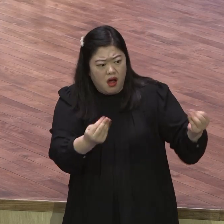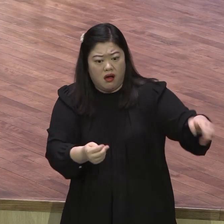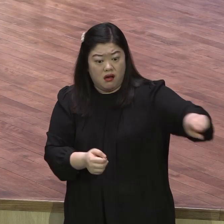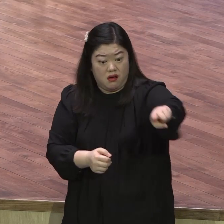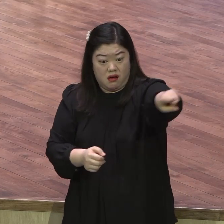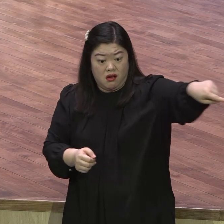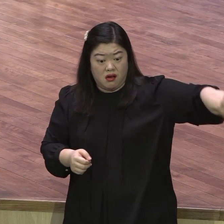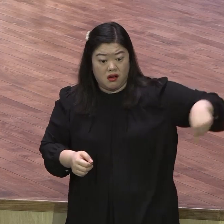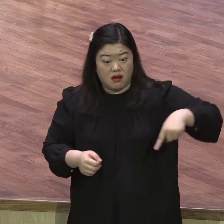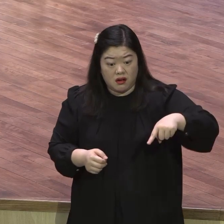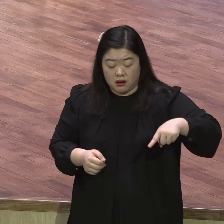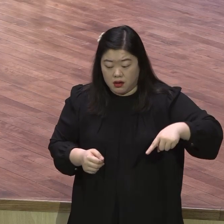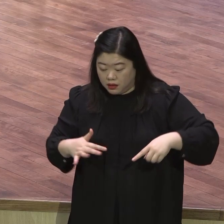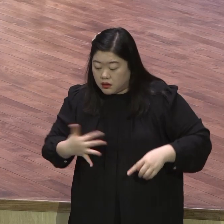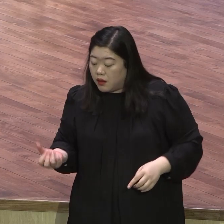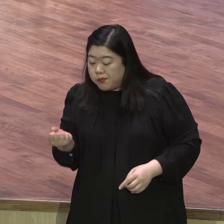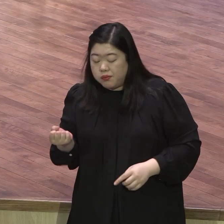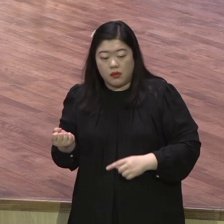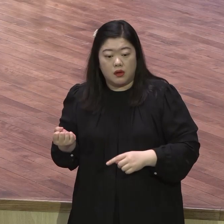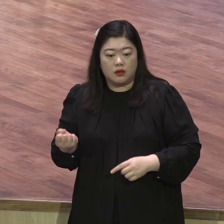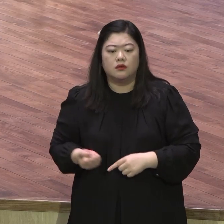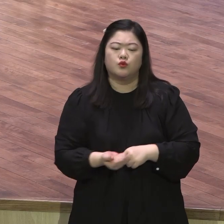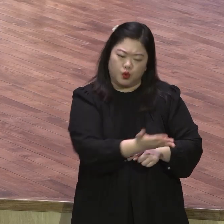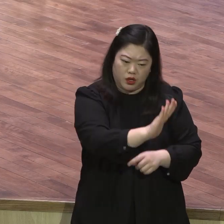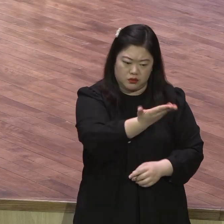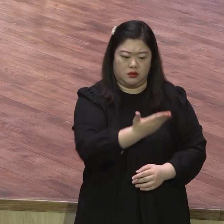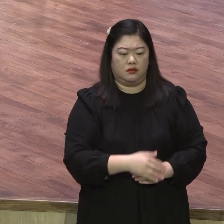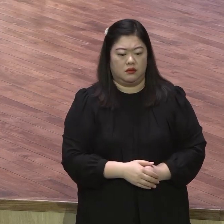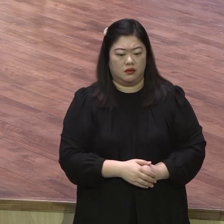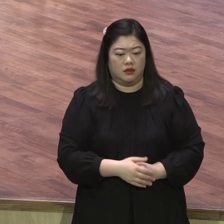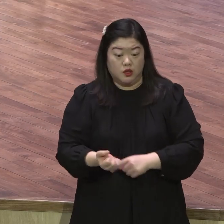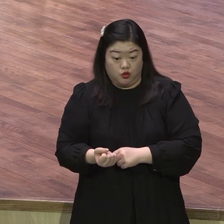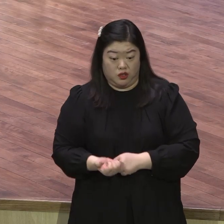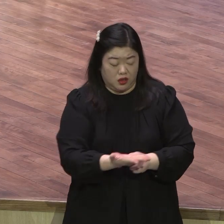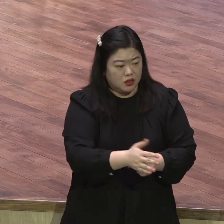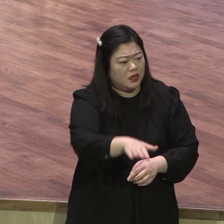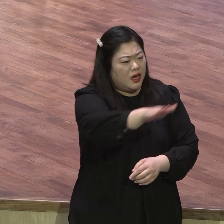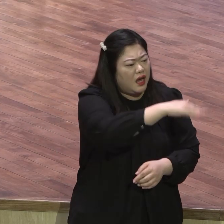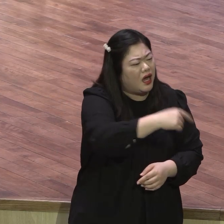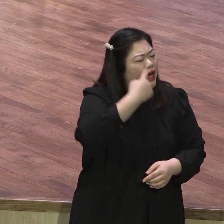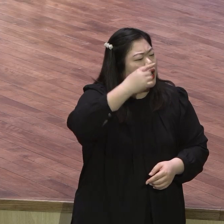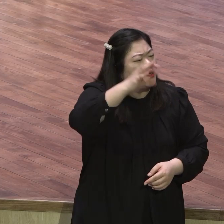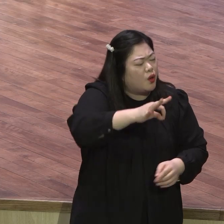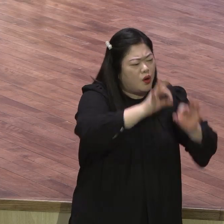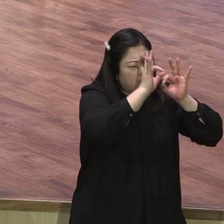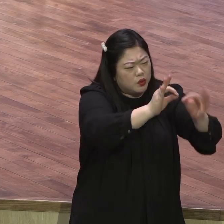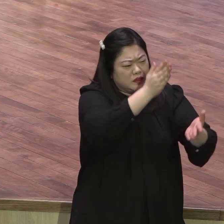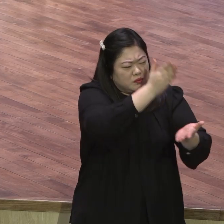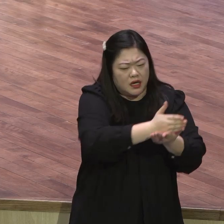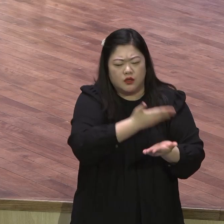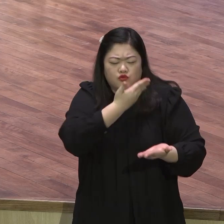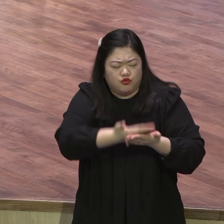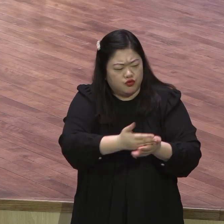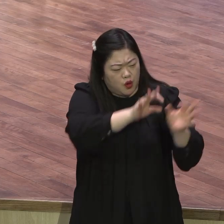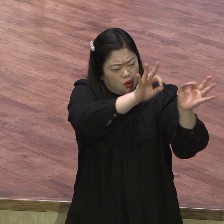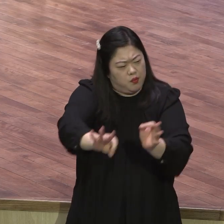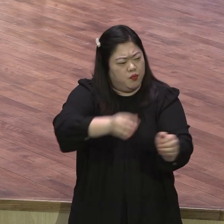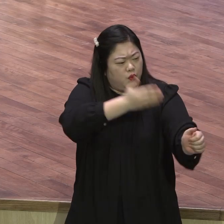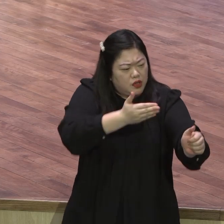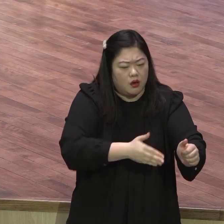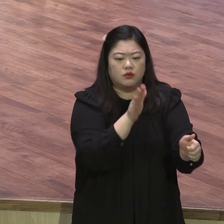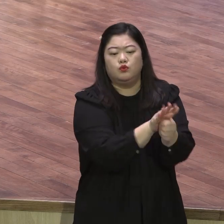수론이다. 이거 지나면 영원한 천국으로 아멘. 그래서 십자가 지었단